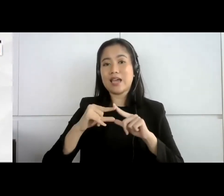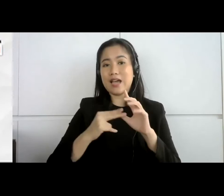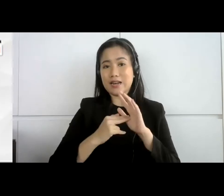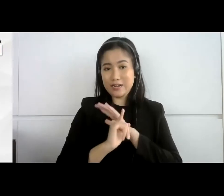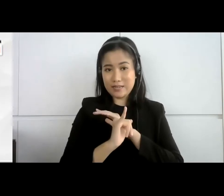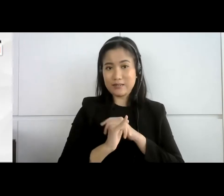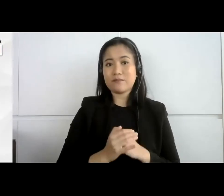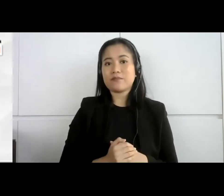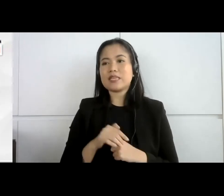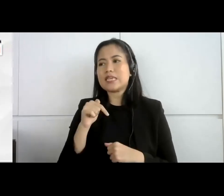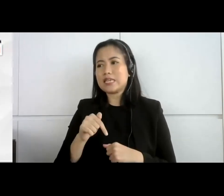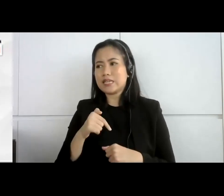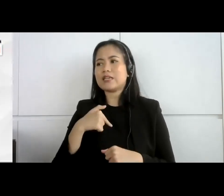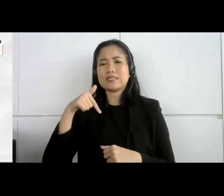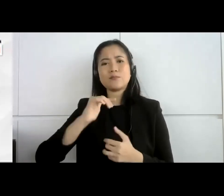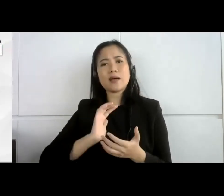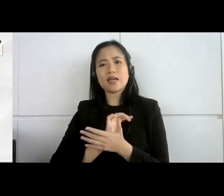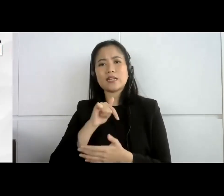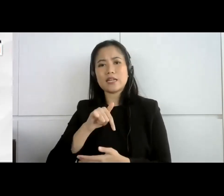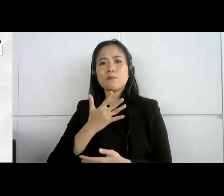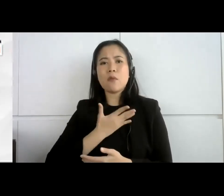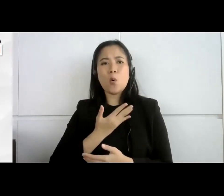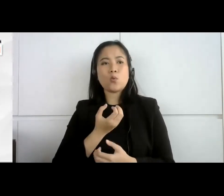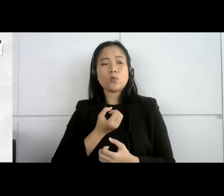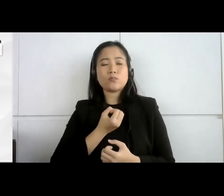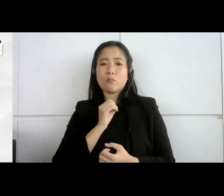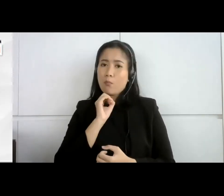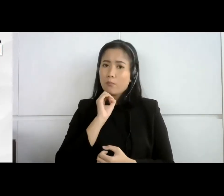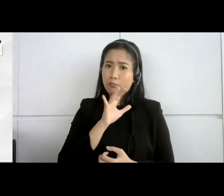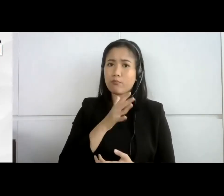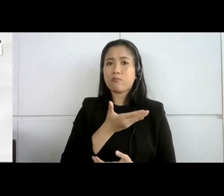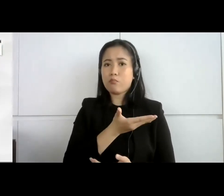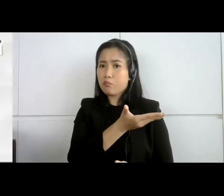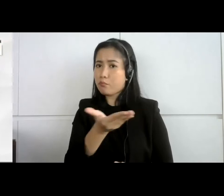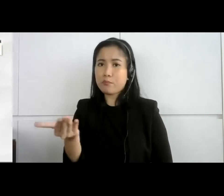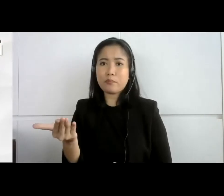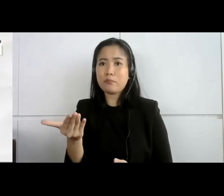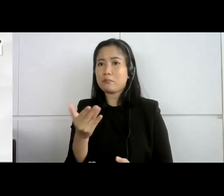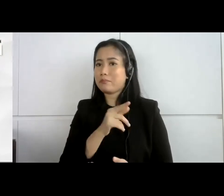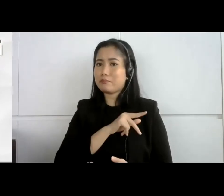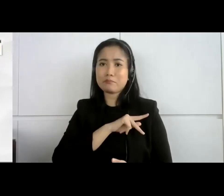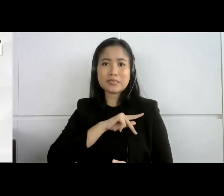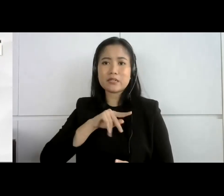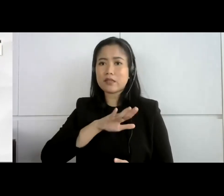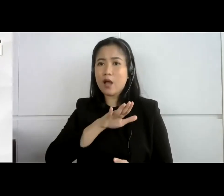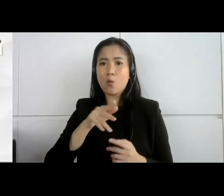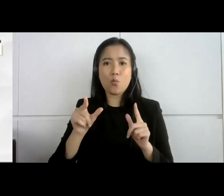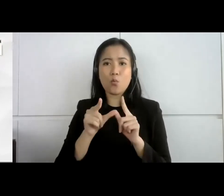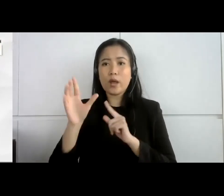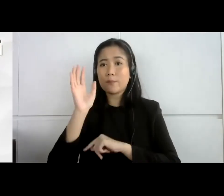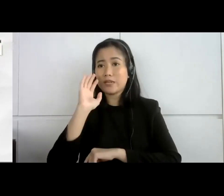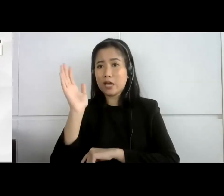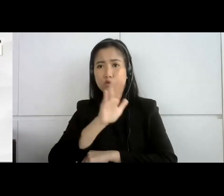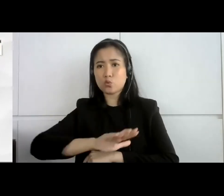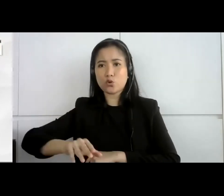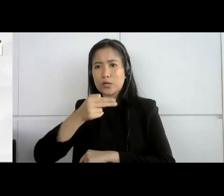ini, izinkan saya menyampaikan pesan kepada saudaraku peserta webinar yang di seluruh Indonesia yang sempat